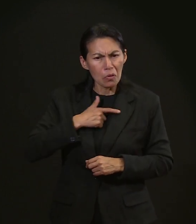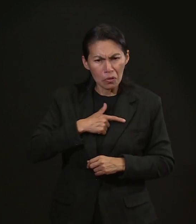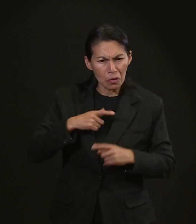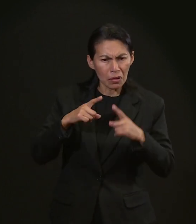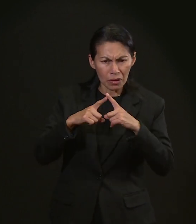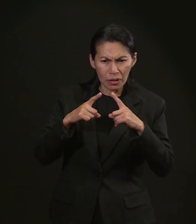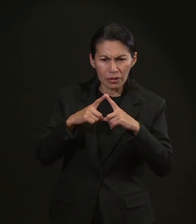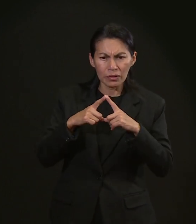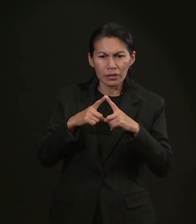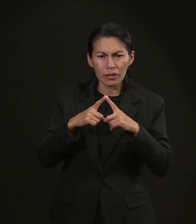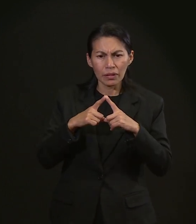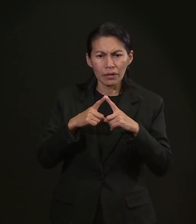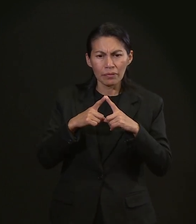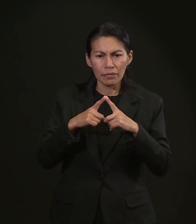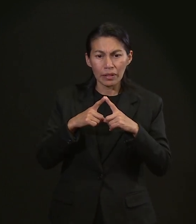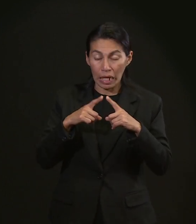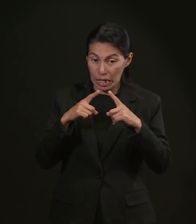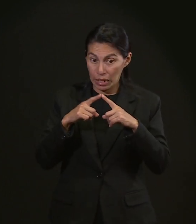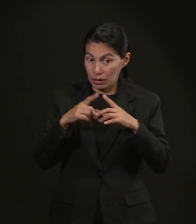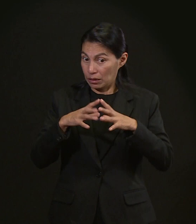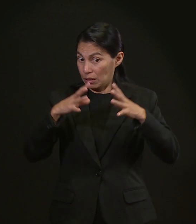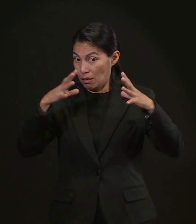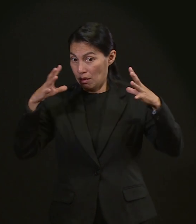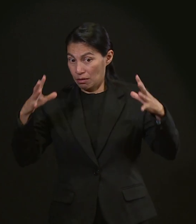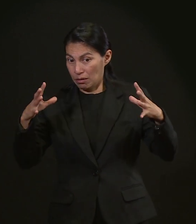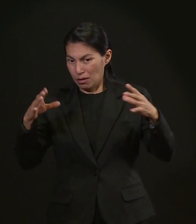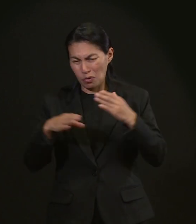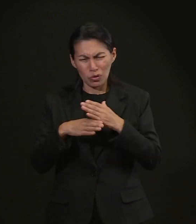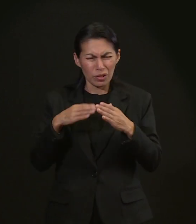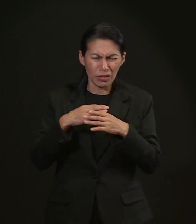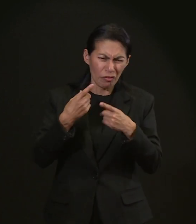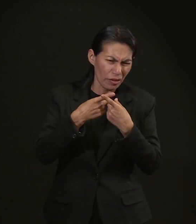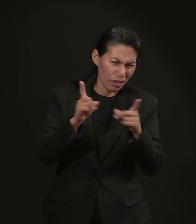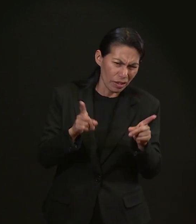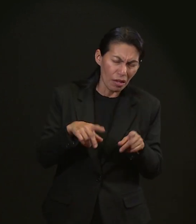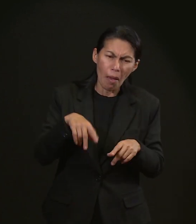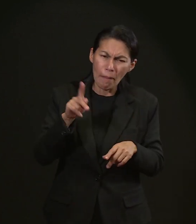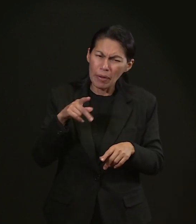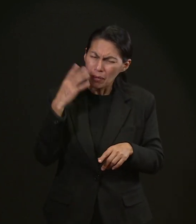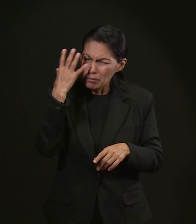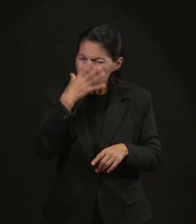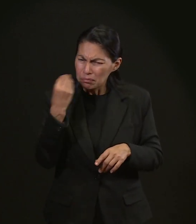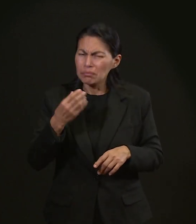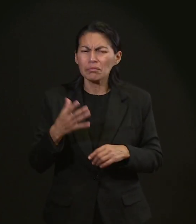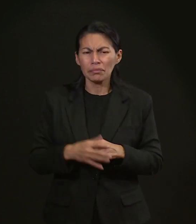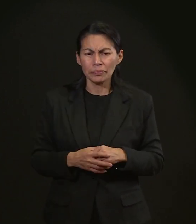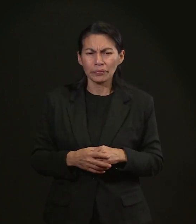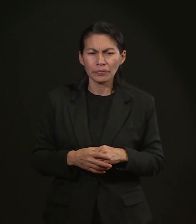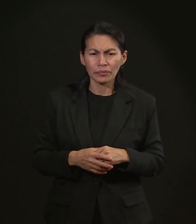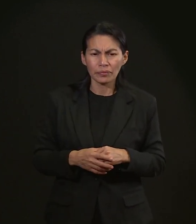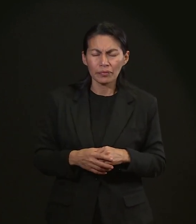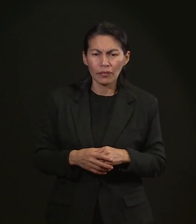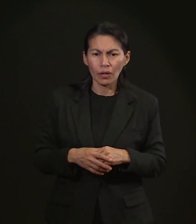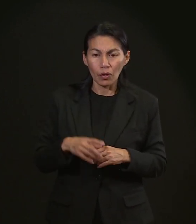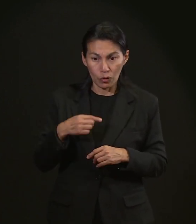le gusta estar en esta iglesia será esta grandísima claro con muchas cosas diferentes pero